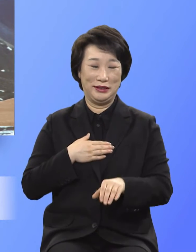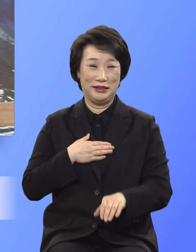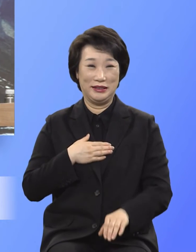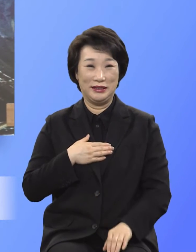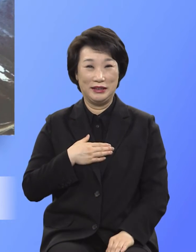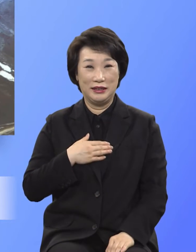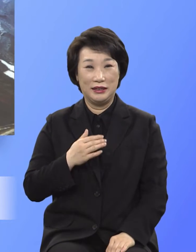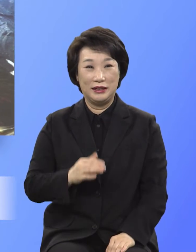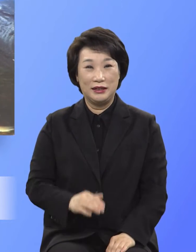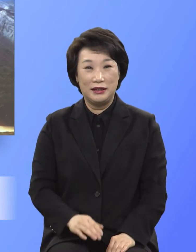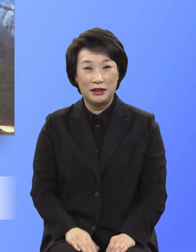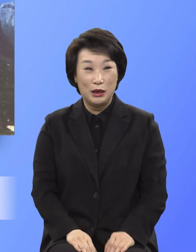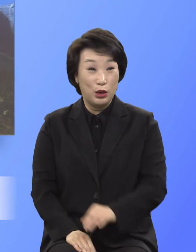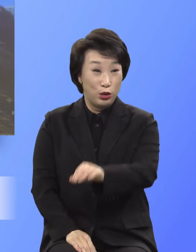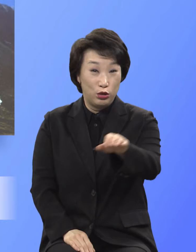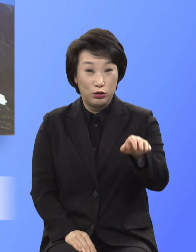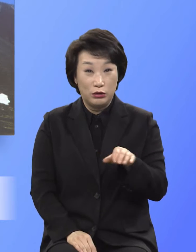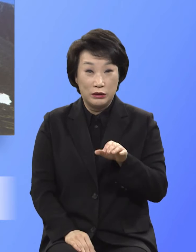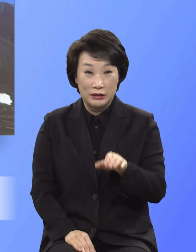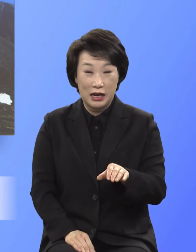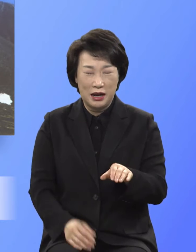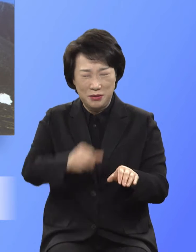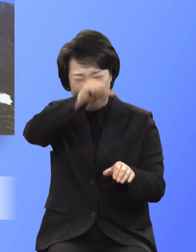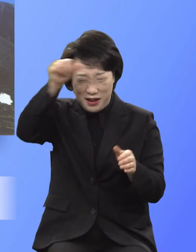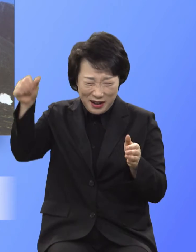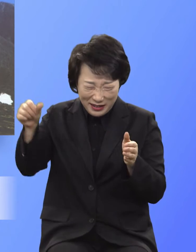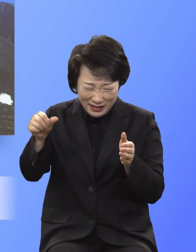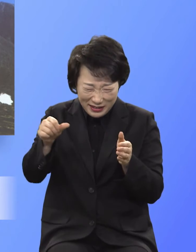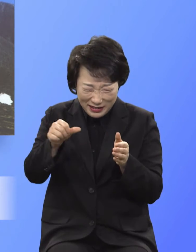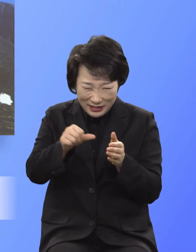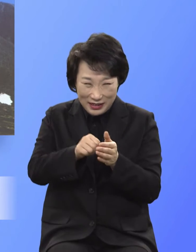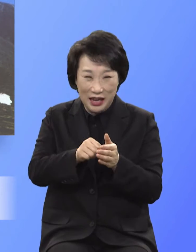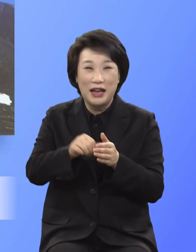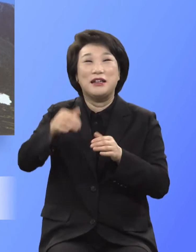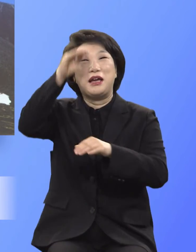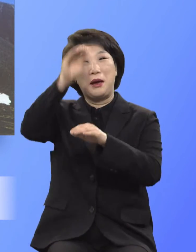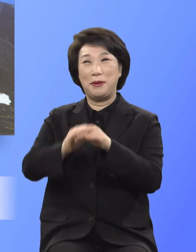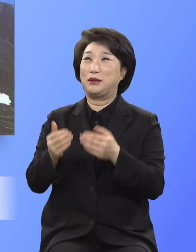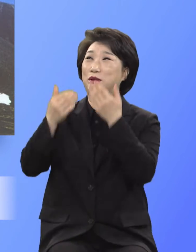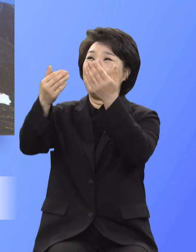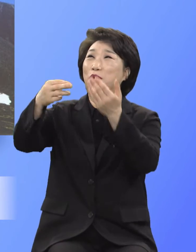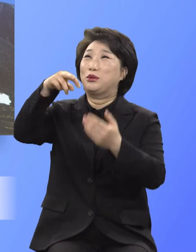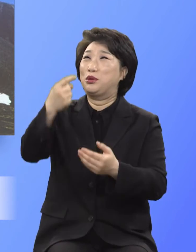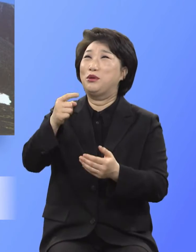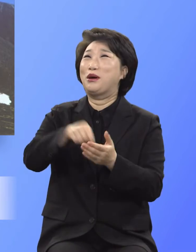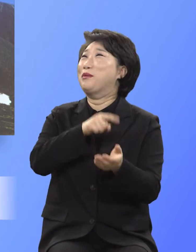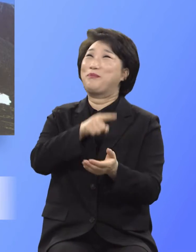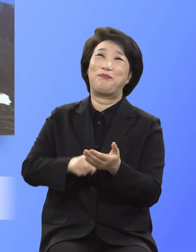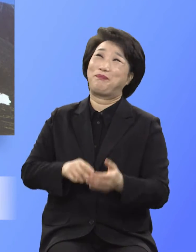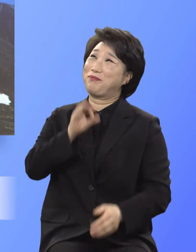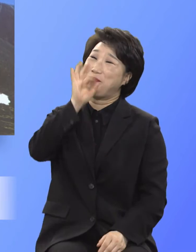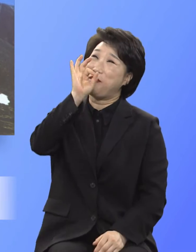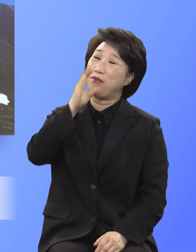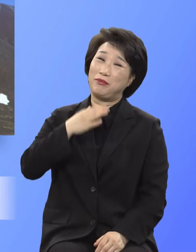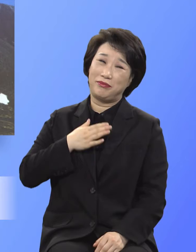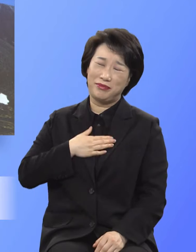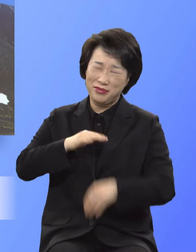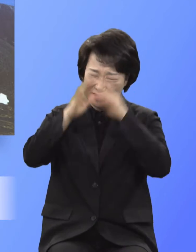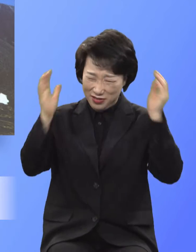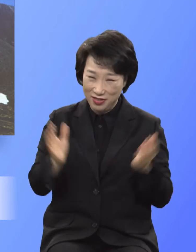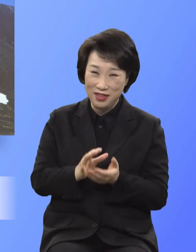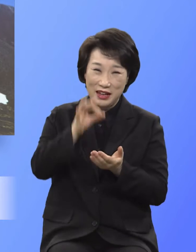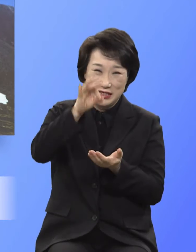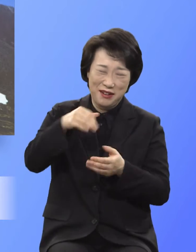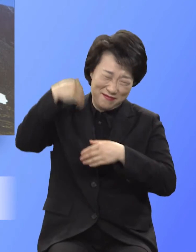자인데 우리는 평생도록 예배를 드려도 갚을 길 없으며 내가 전